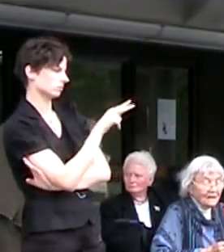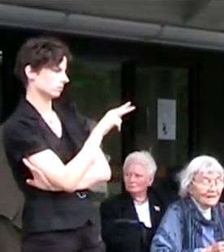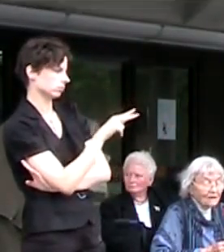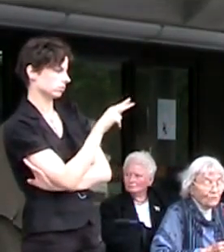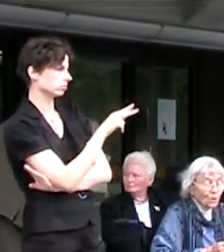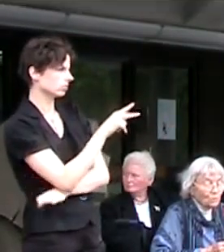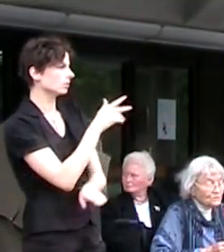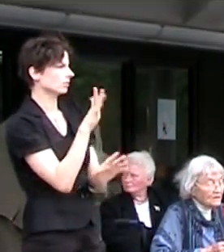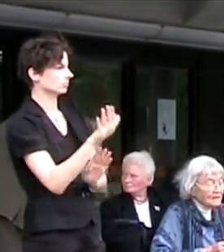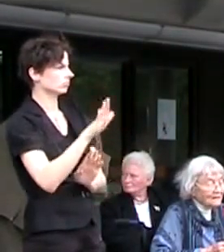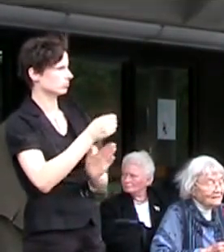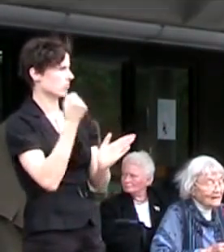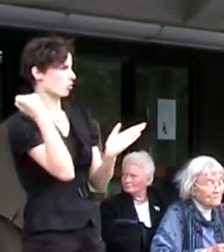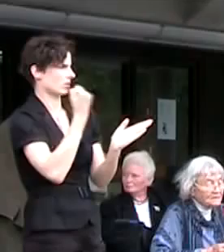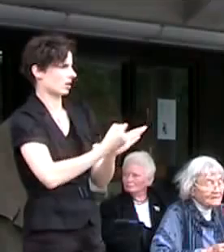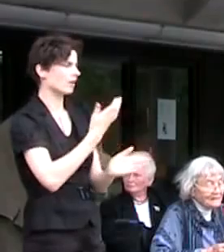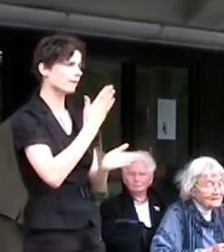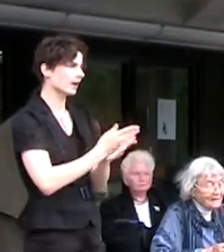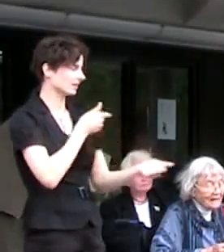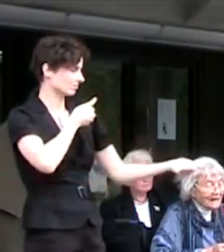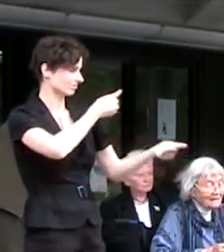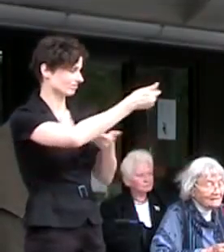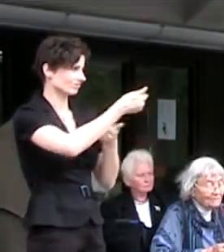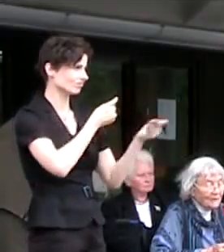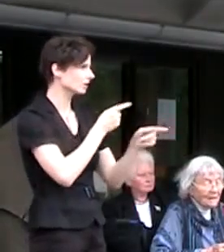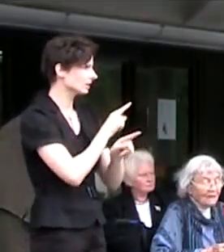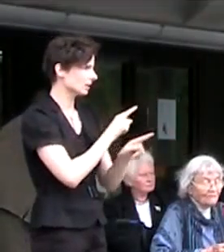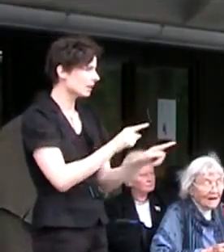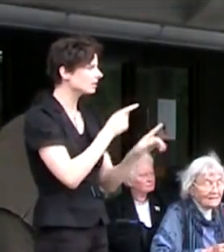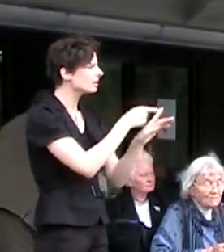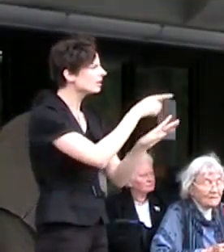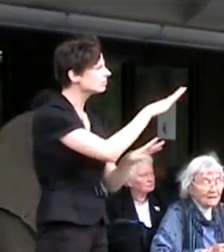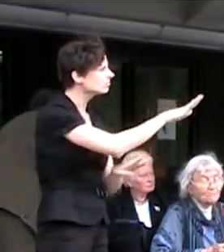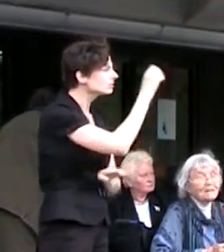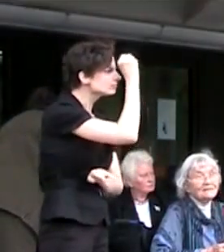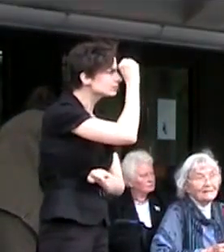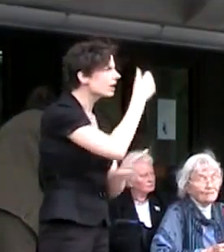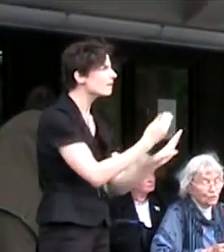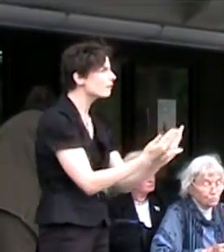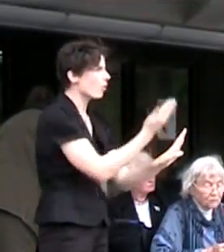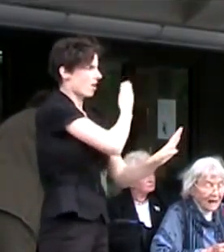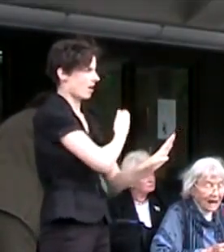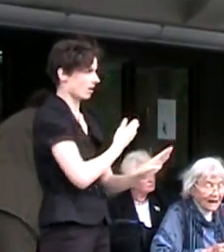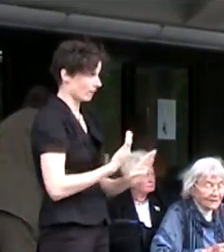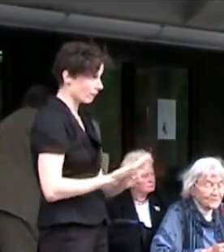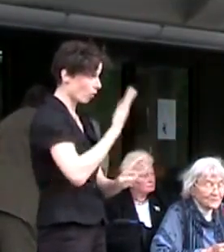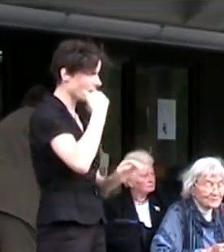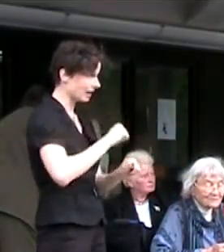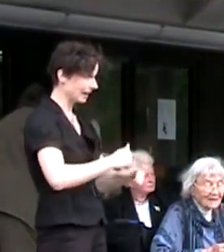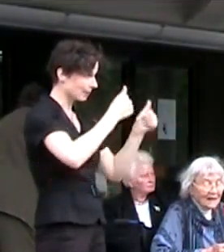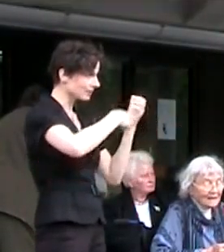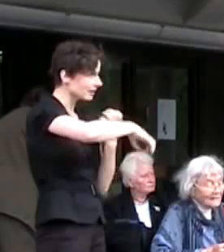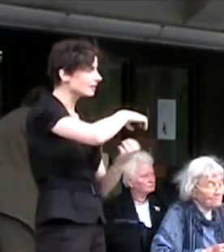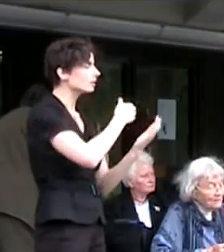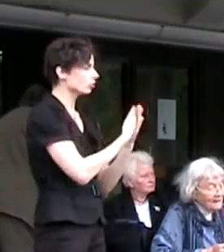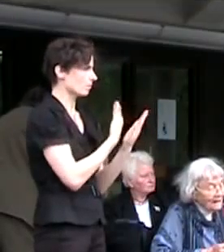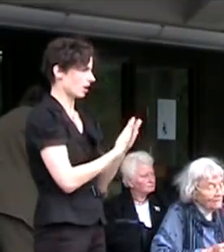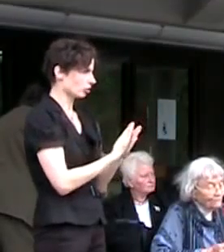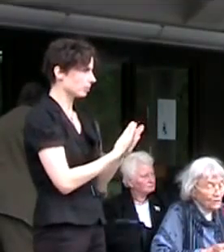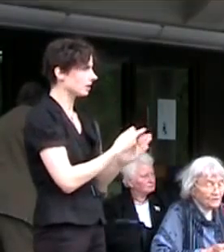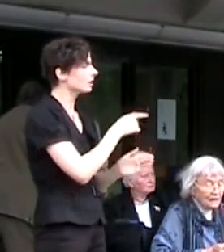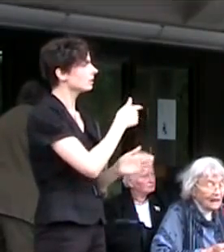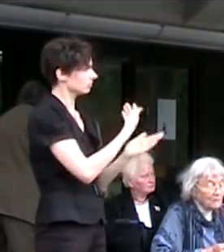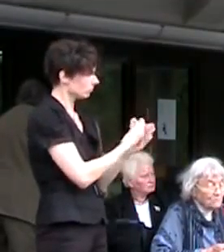Bewusstsein nach vorausgegangenen Lebenskrisen erkannten, weil sie mit ihren Patienten sprachen.